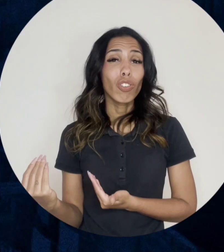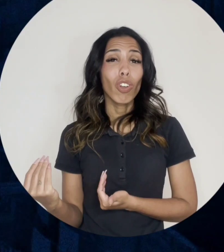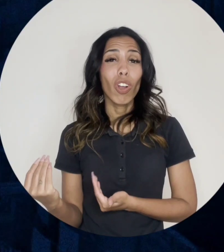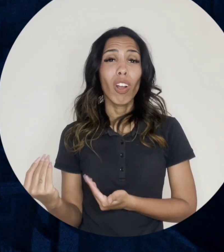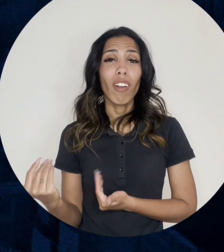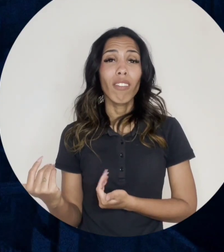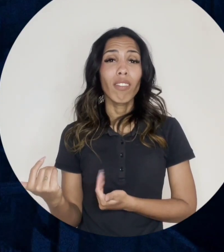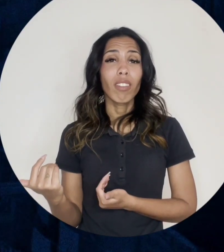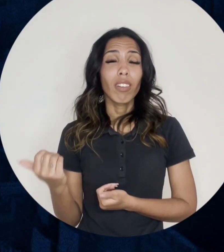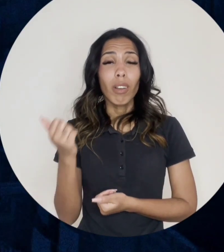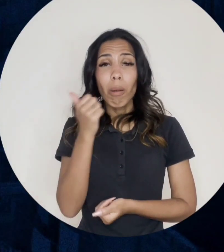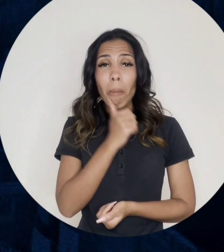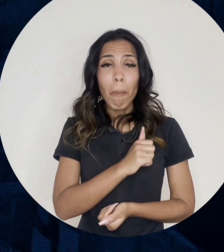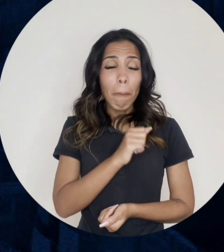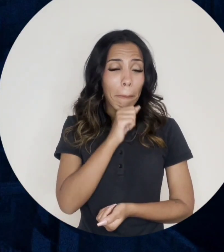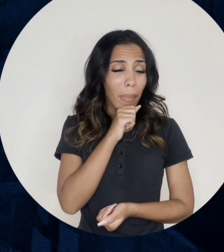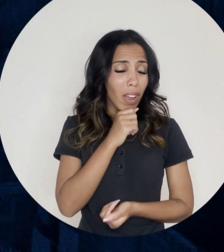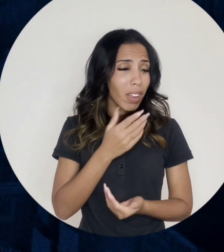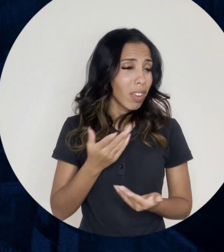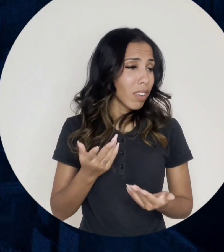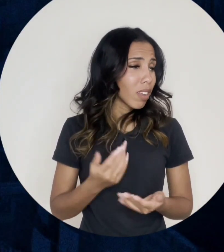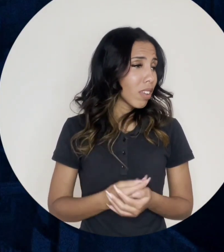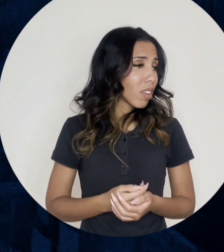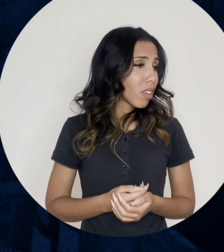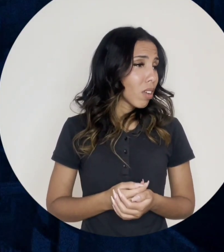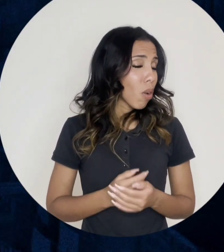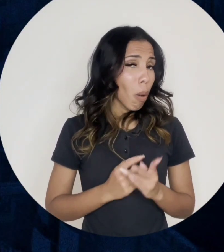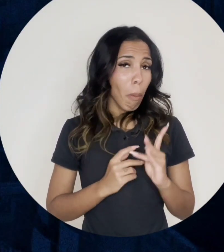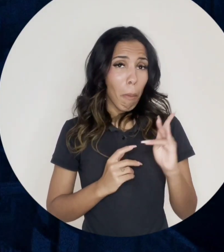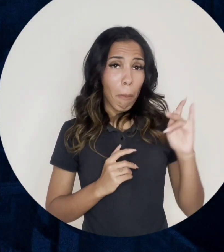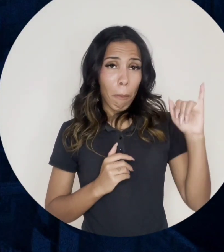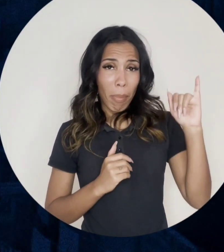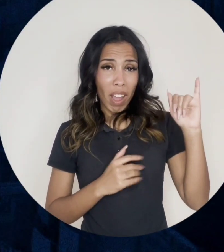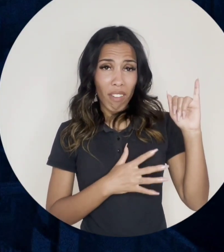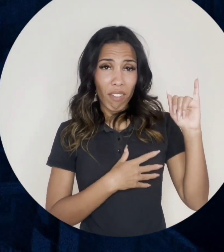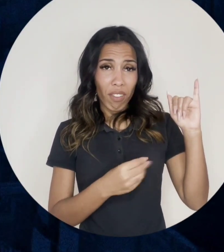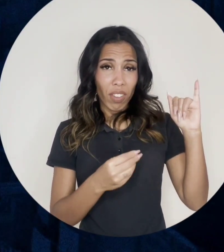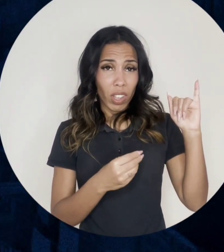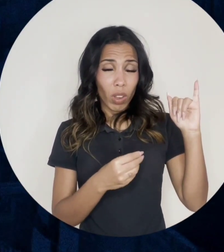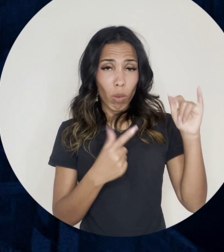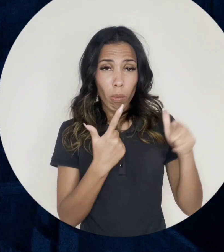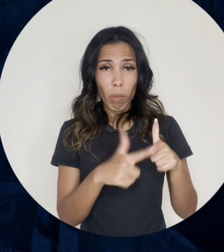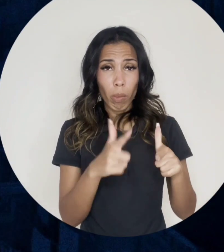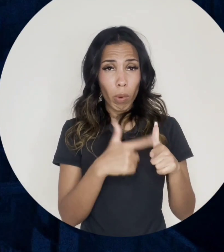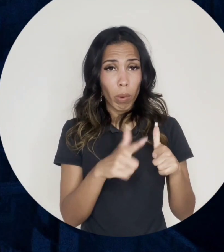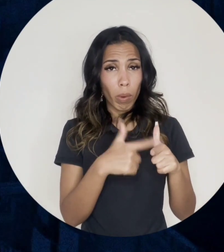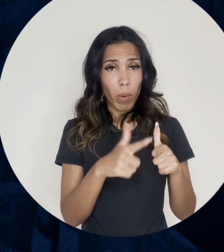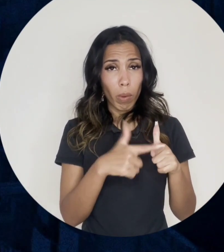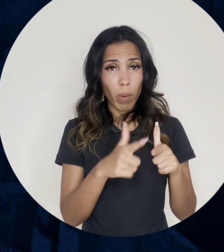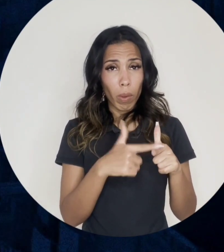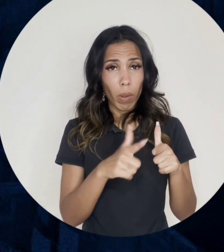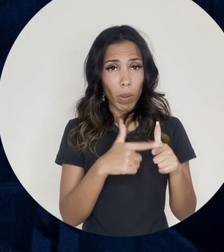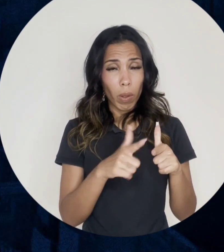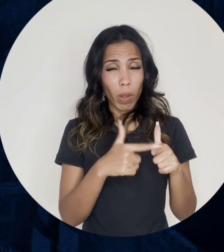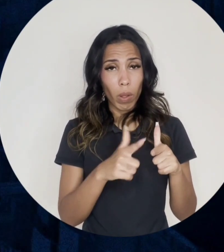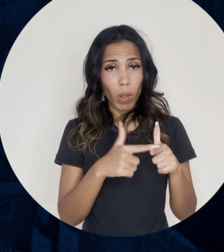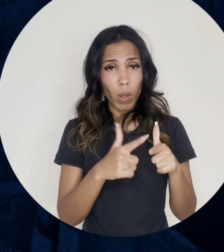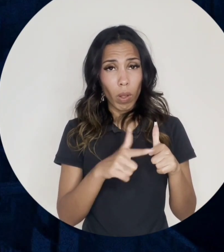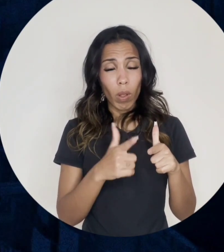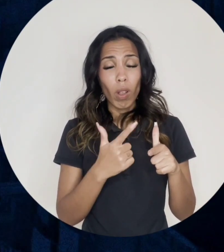mãe, o pai dos meus filhos houve um problema, teve que sair do... O Jefferson ainda não era